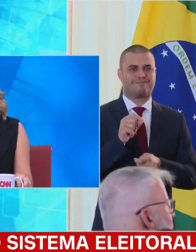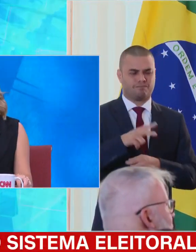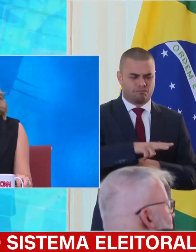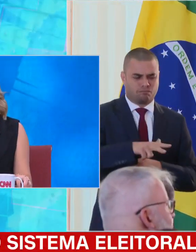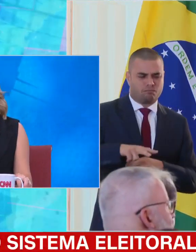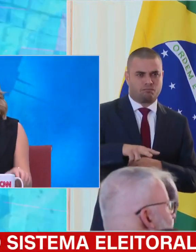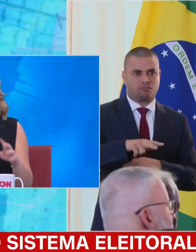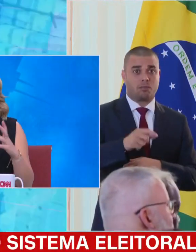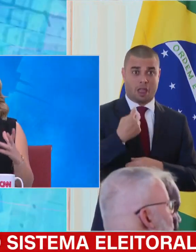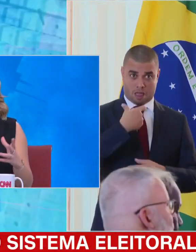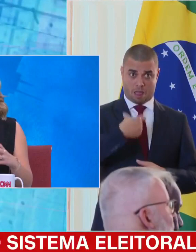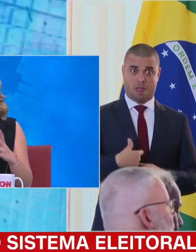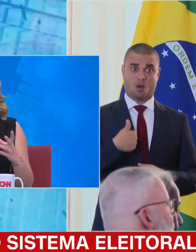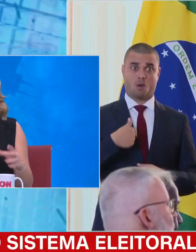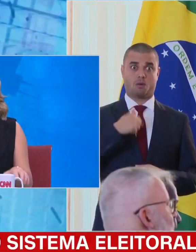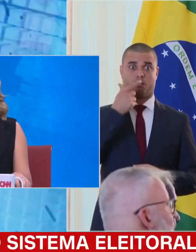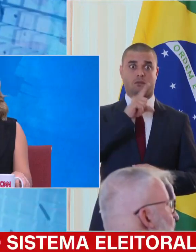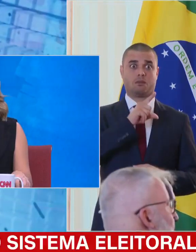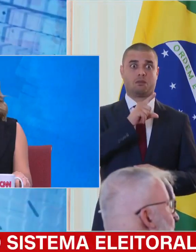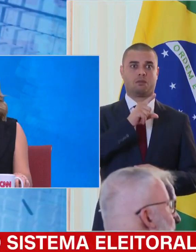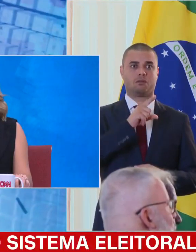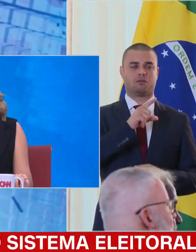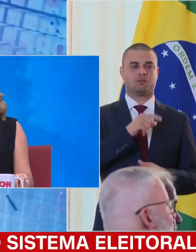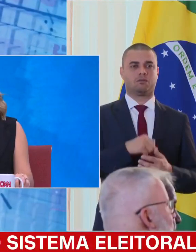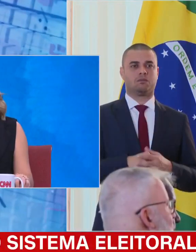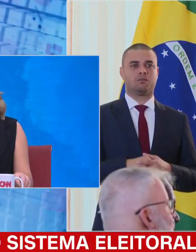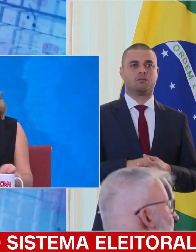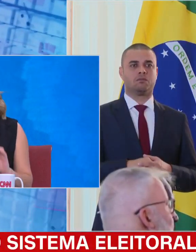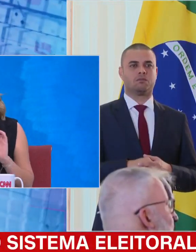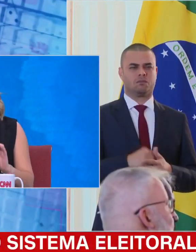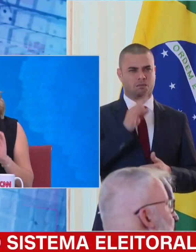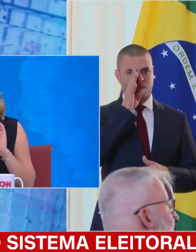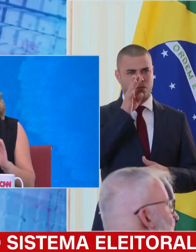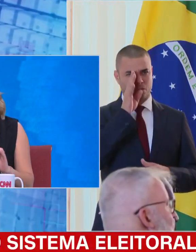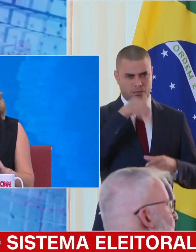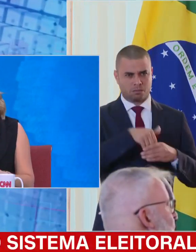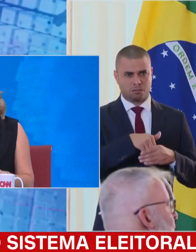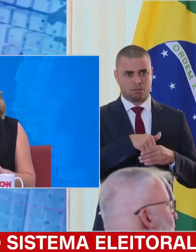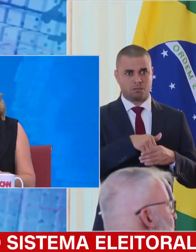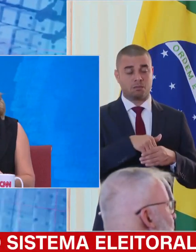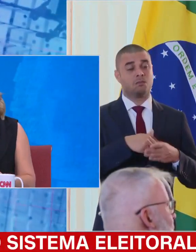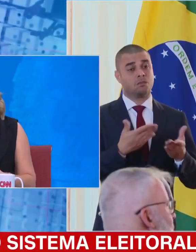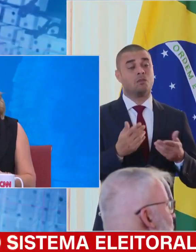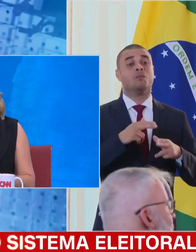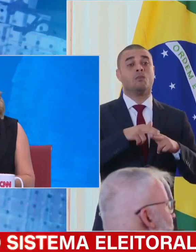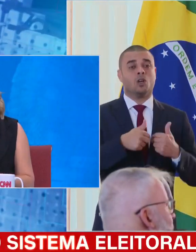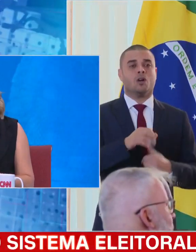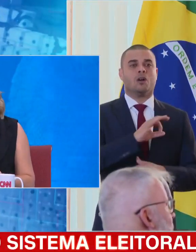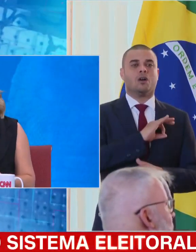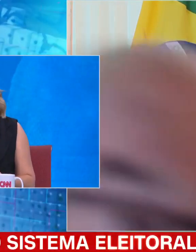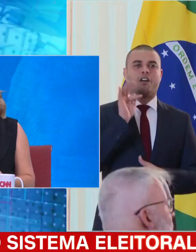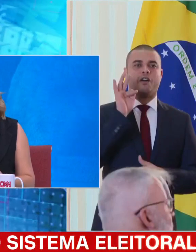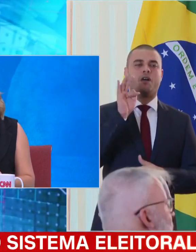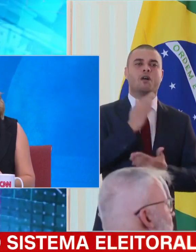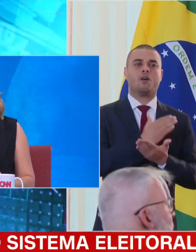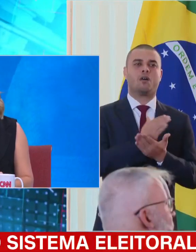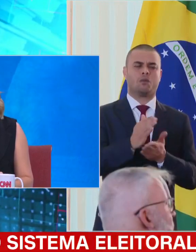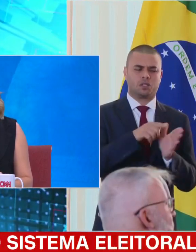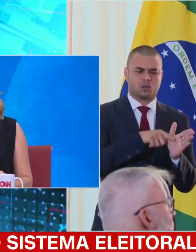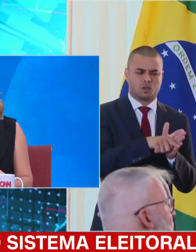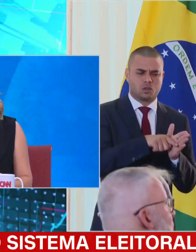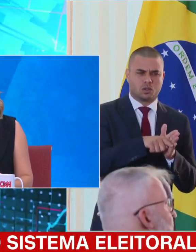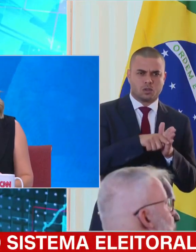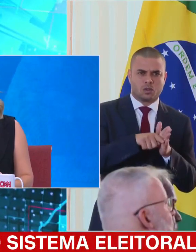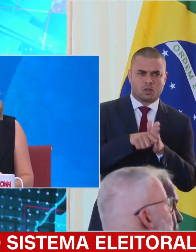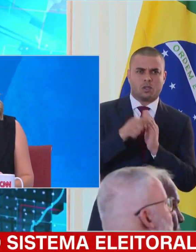integra um conjunto de assertivas ou seja de falas né que compõem o propósito de desacreditaram a legitimidade do sistema